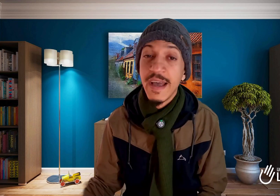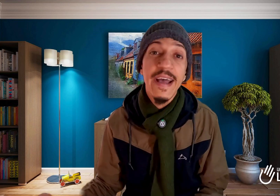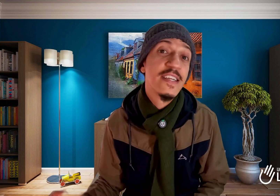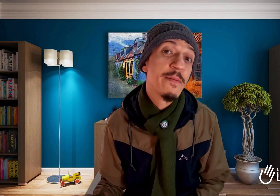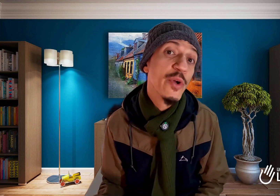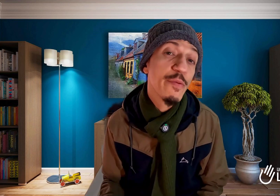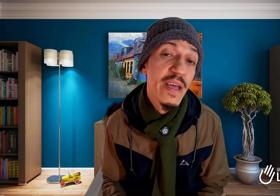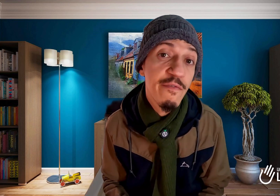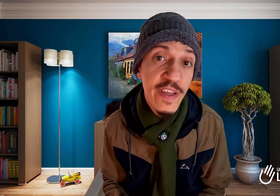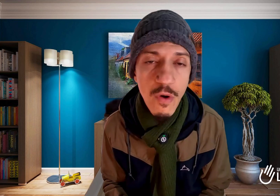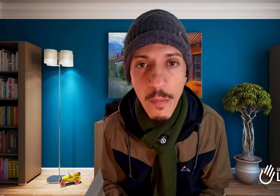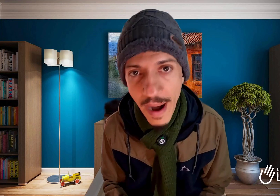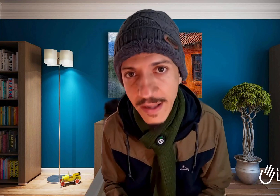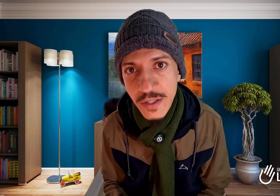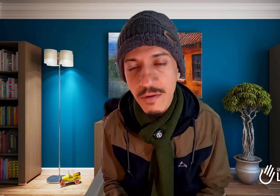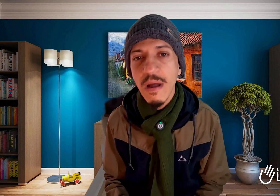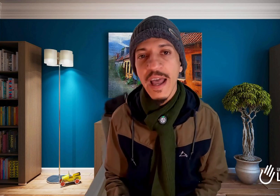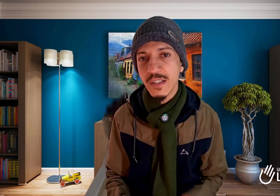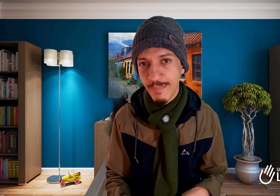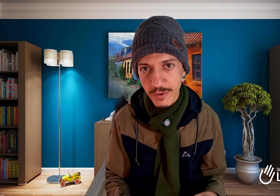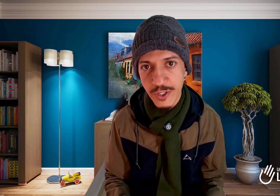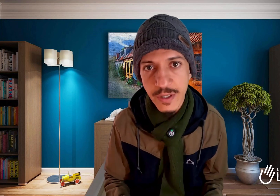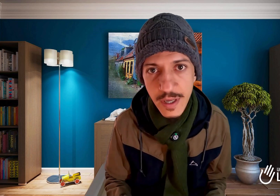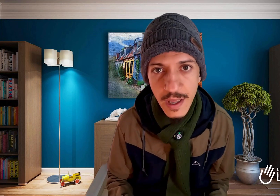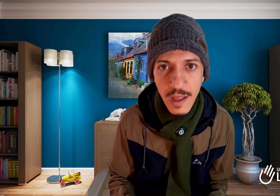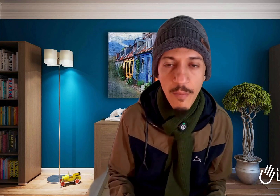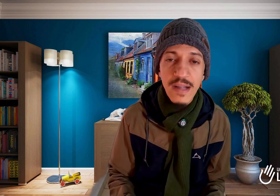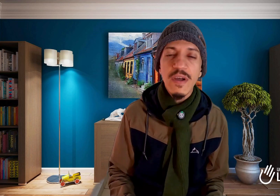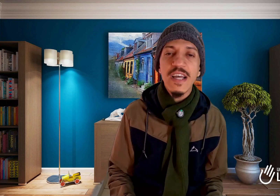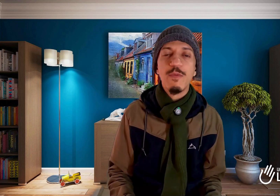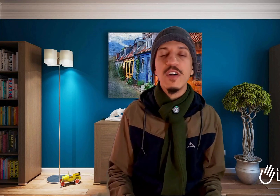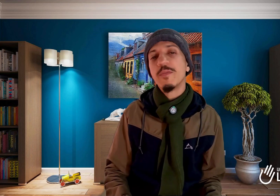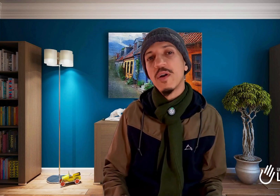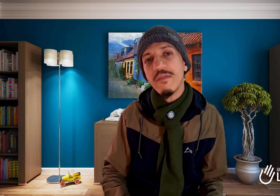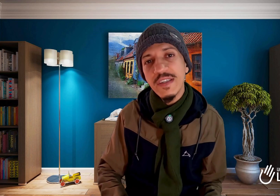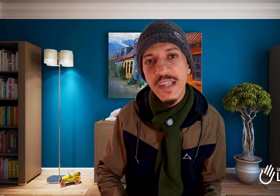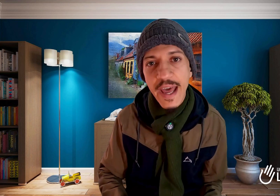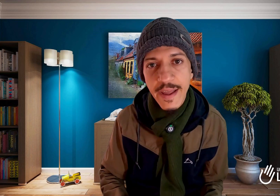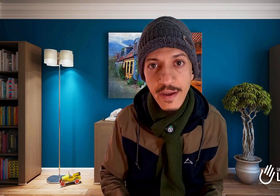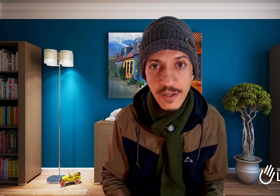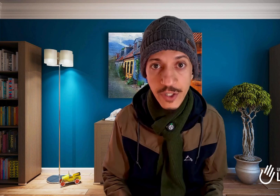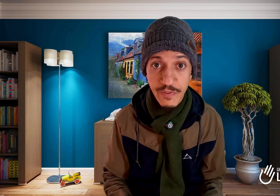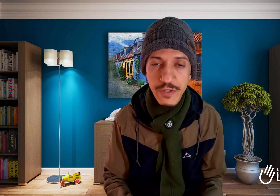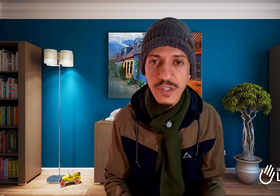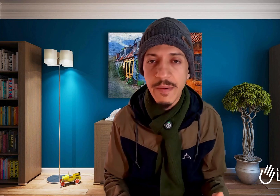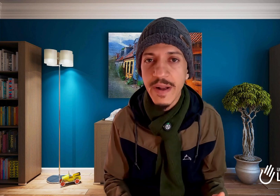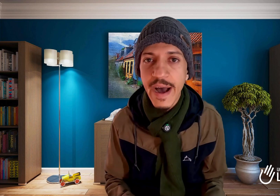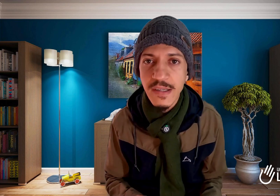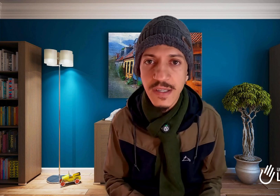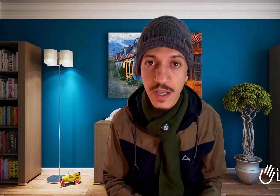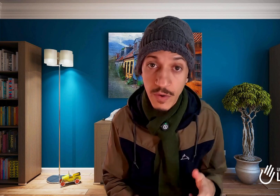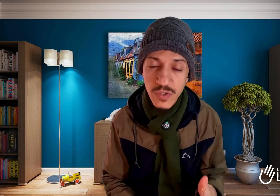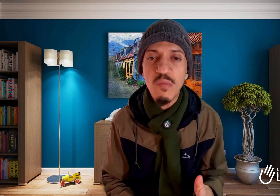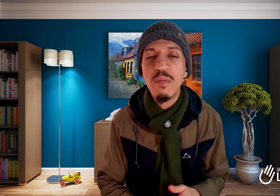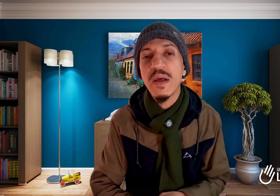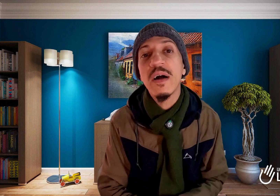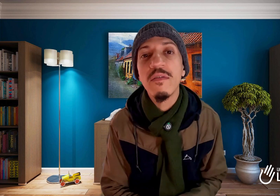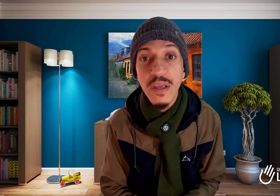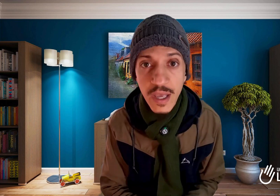Hey, seja muito bem-vindo ao Madison Responde. Madison Responde é uma nova série de vídeos semanais que eu estou publicando aqui no